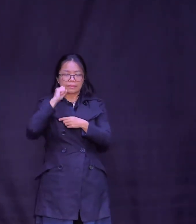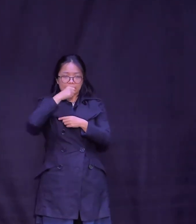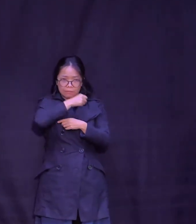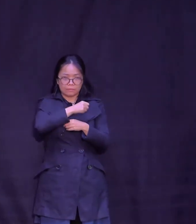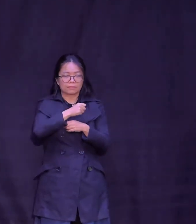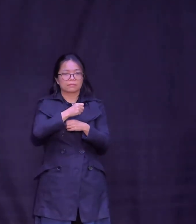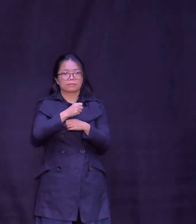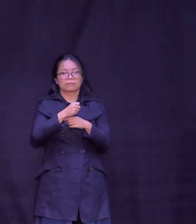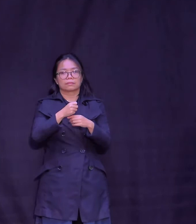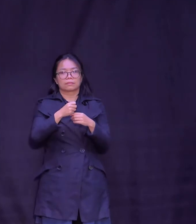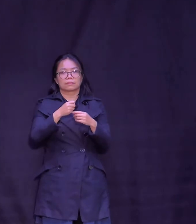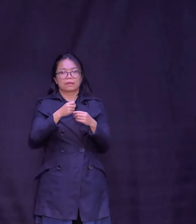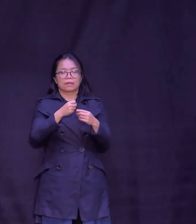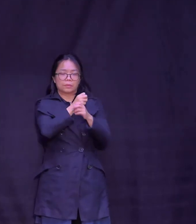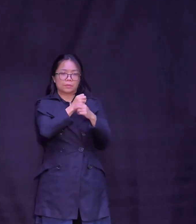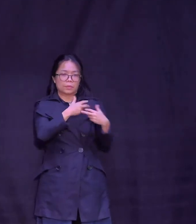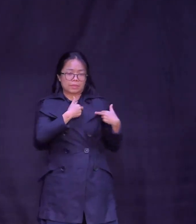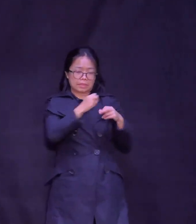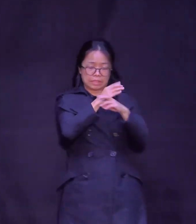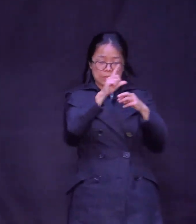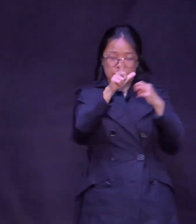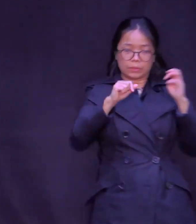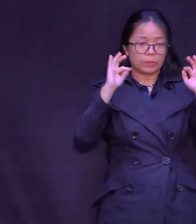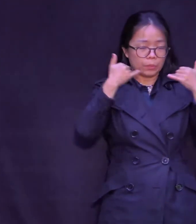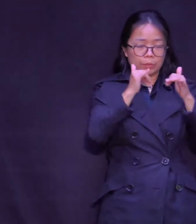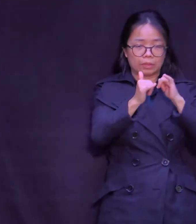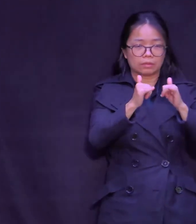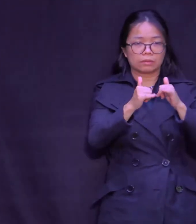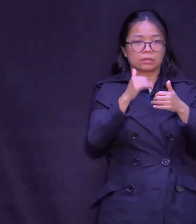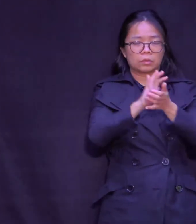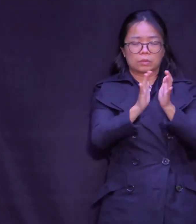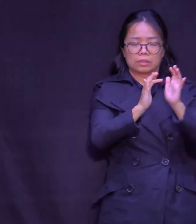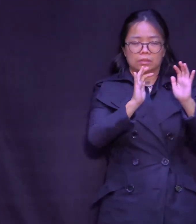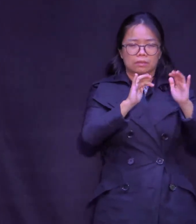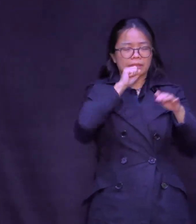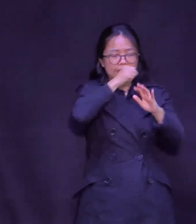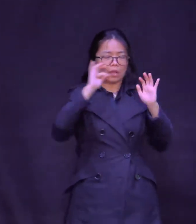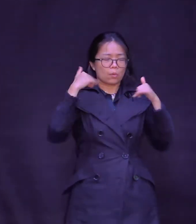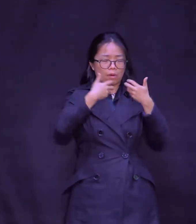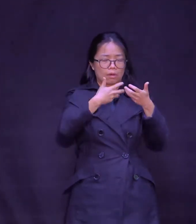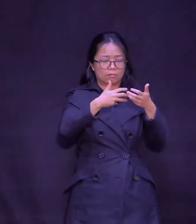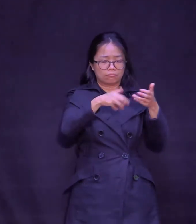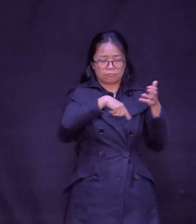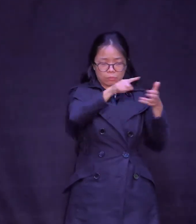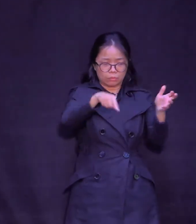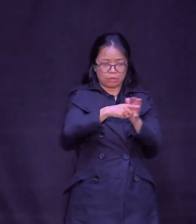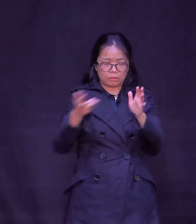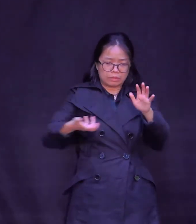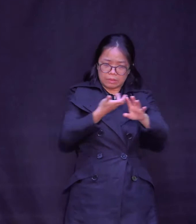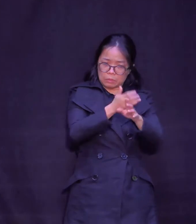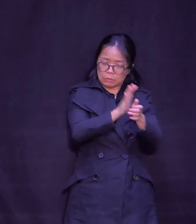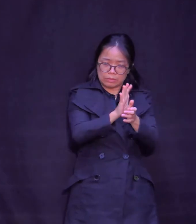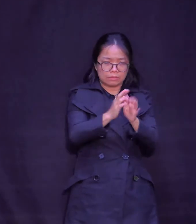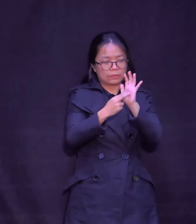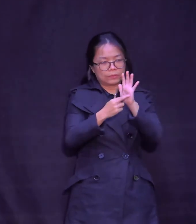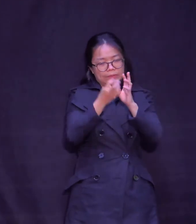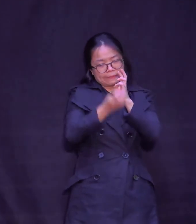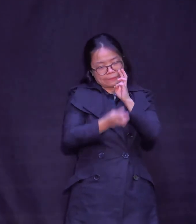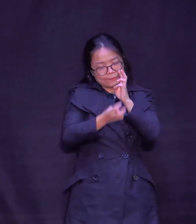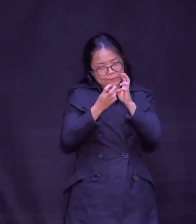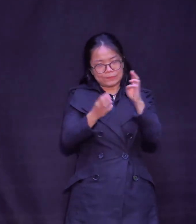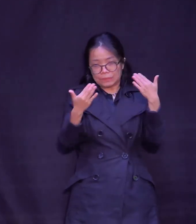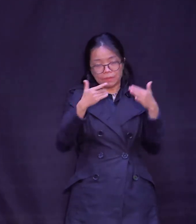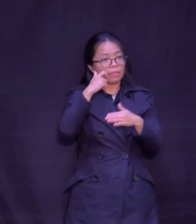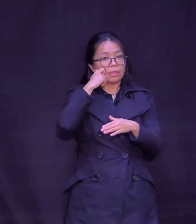湾蔡瑞月舞蹈社、台湾的舞蹈界贡献，我无法去一一描述。但是我